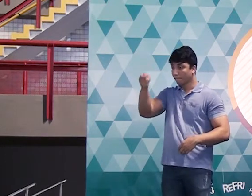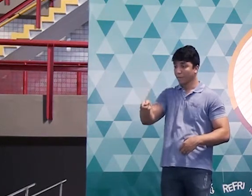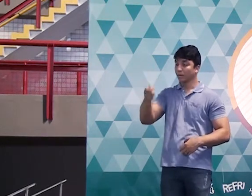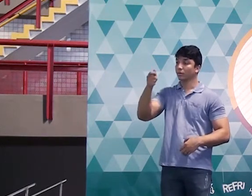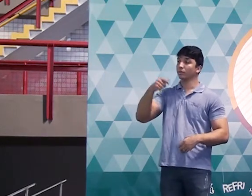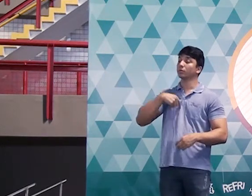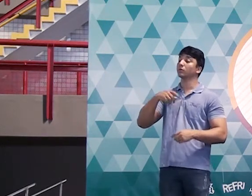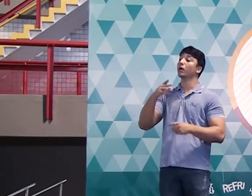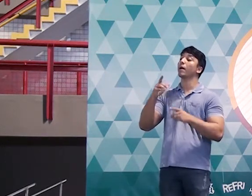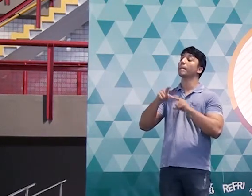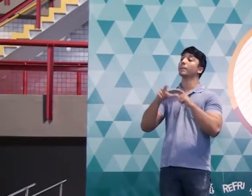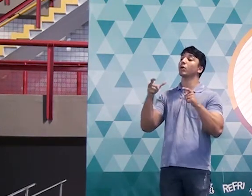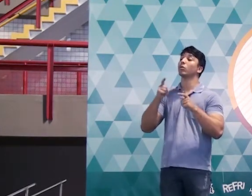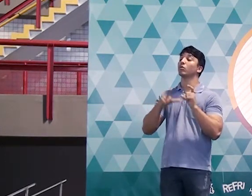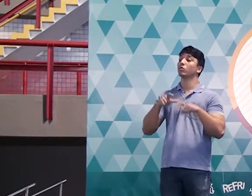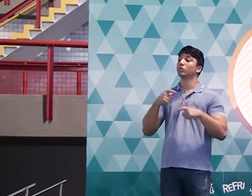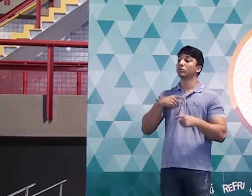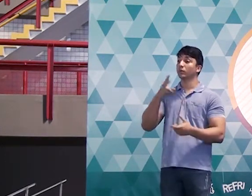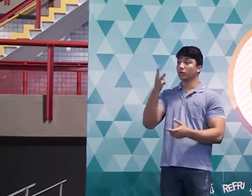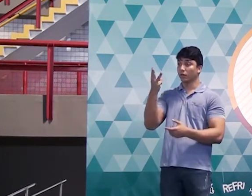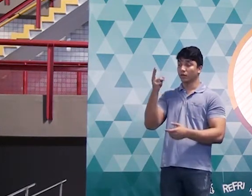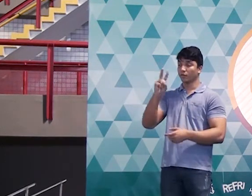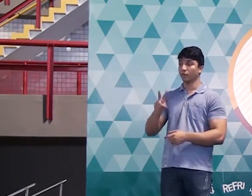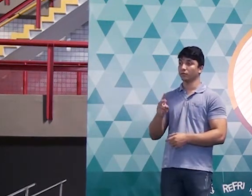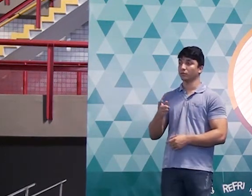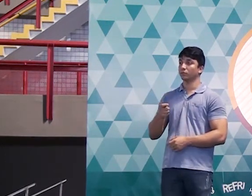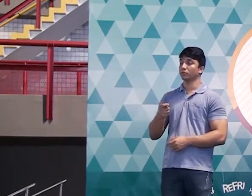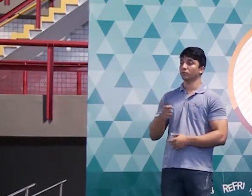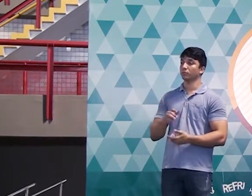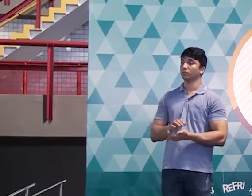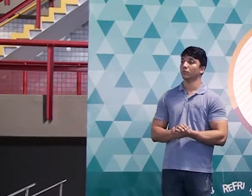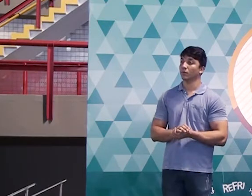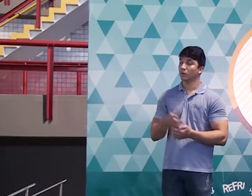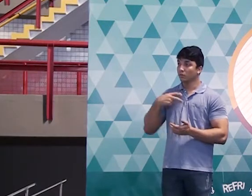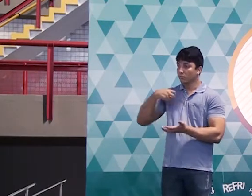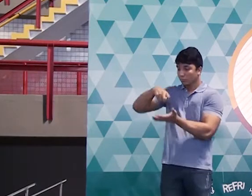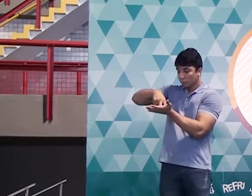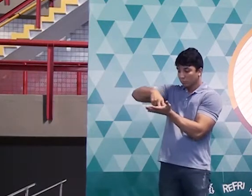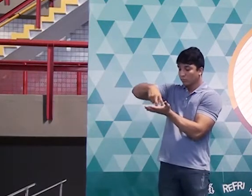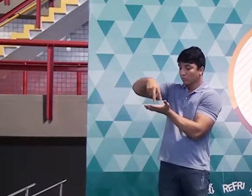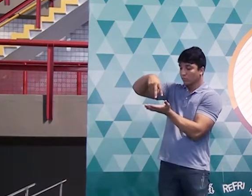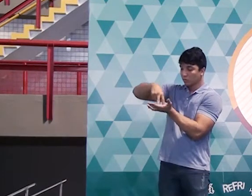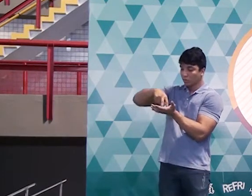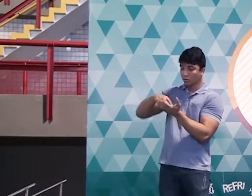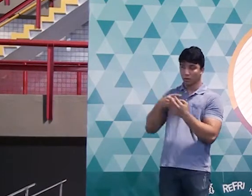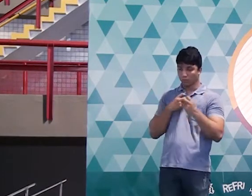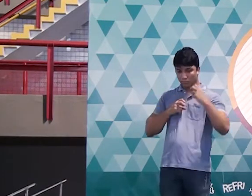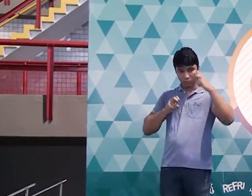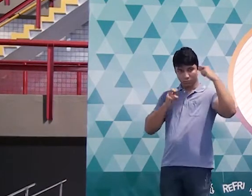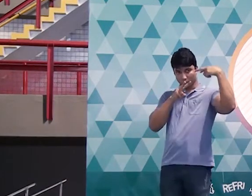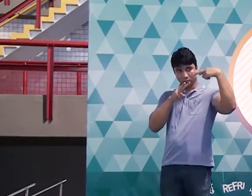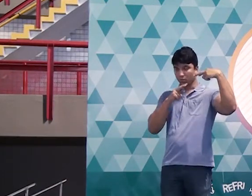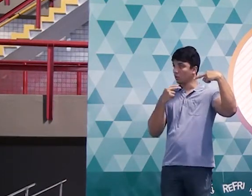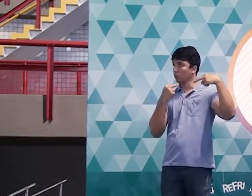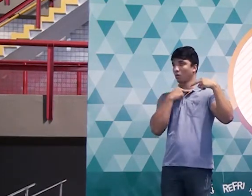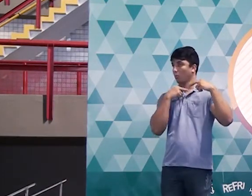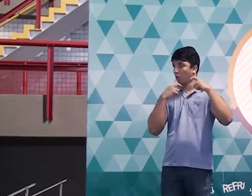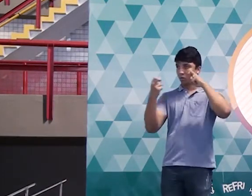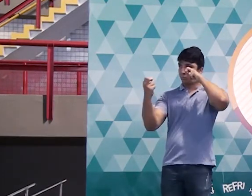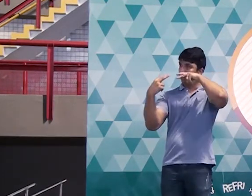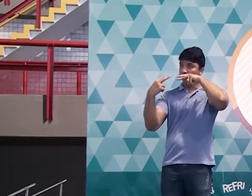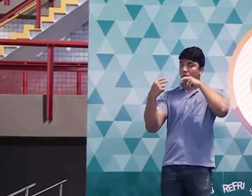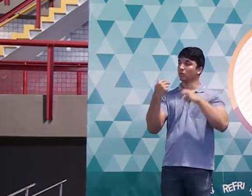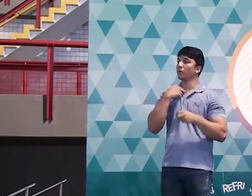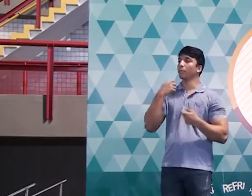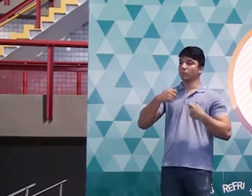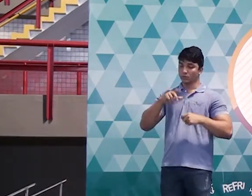espada, geralmente 3 vezes no vassalo. Se levanta, não pode olhar no rosto ainda, de